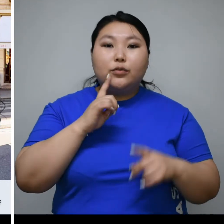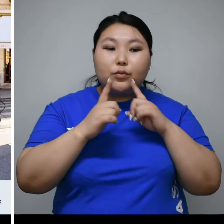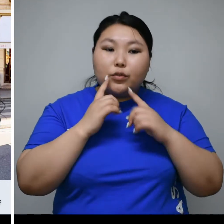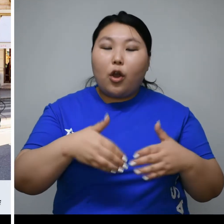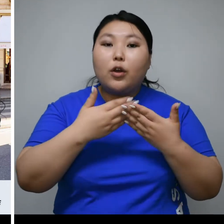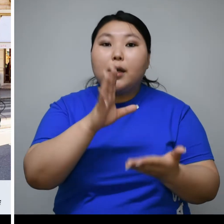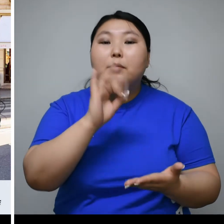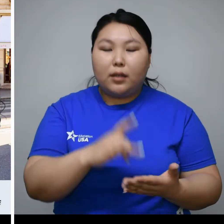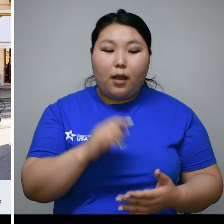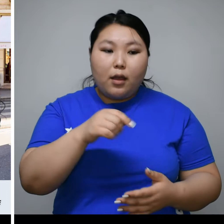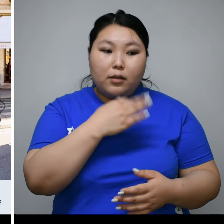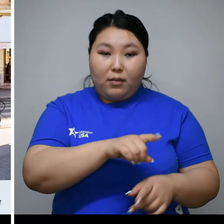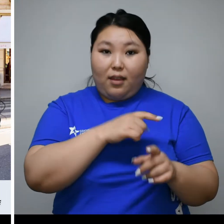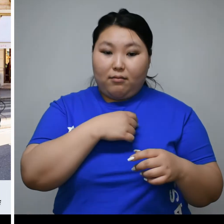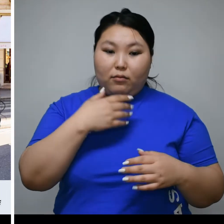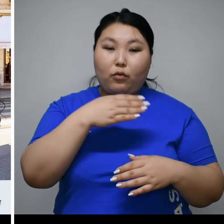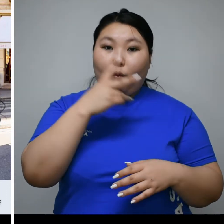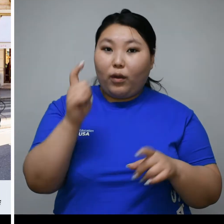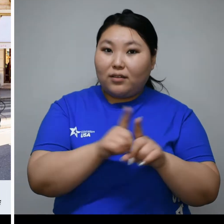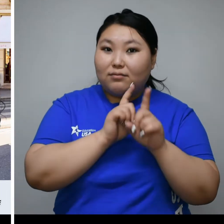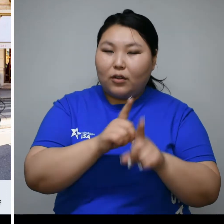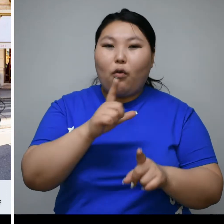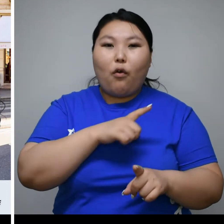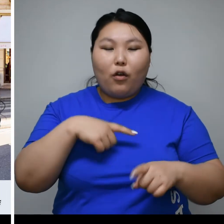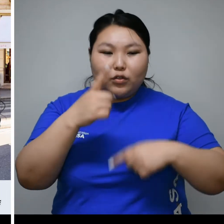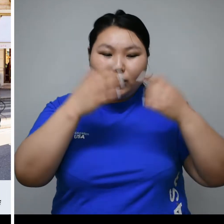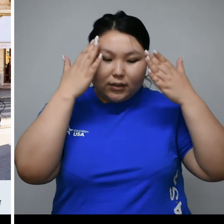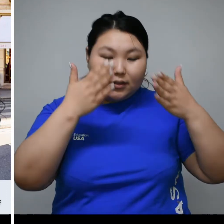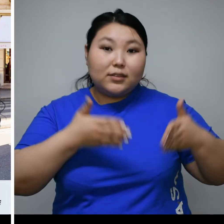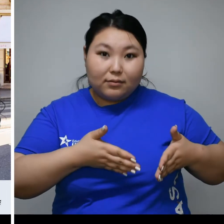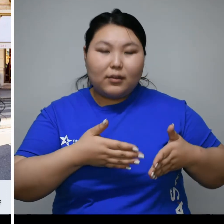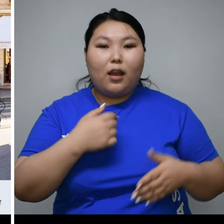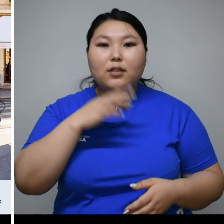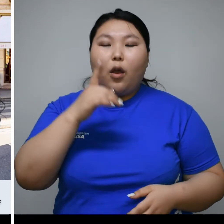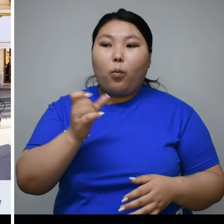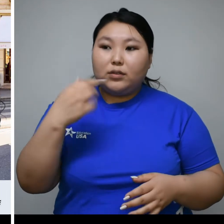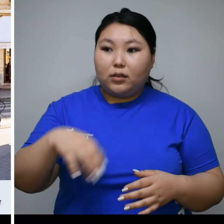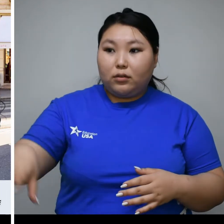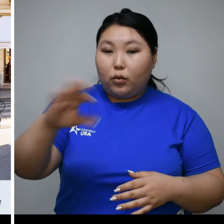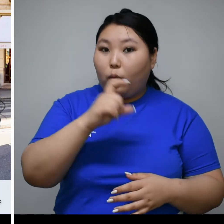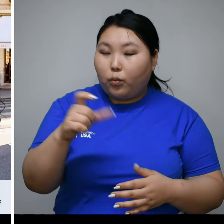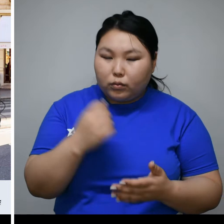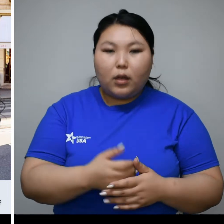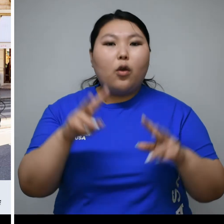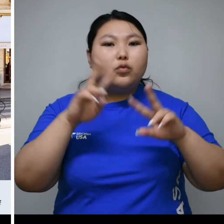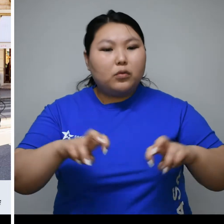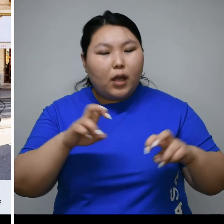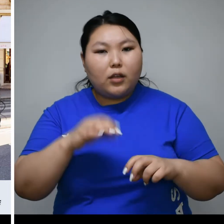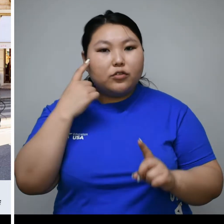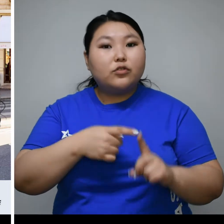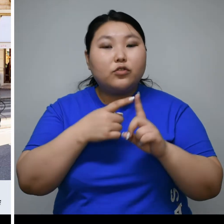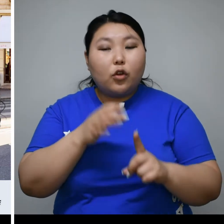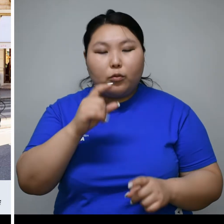зөвлөгөө өгөх гээд яг иймэрхүү байдлаар өөрлөгөө илүү чиглэсэн. Тэгээд бас яг уу бусад хүмүүс болон судалгааны